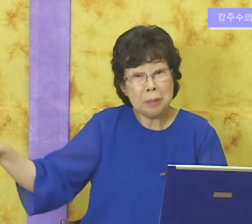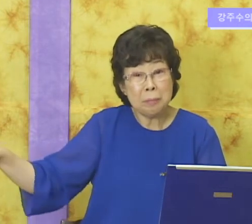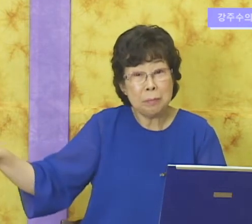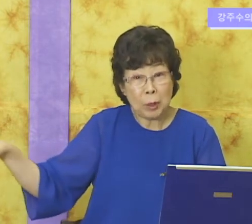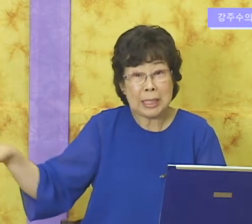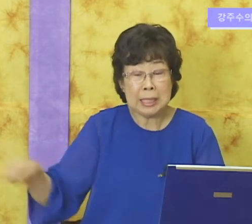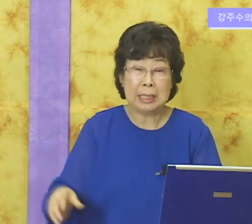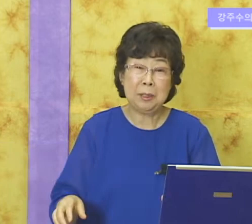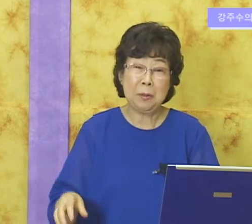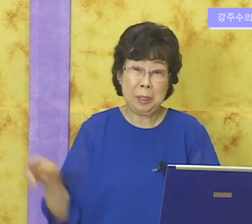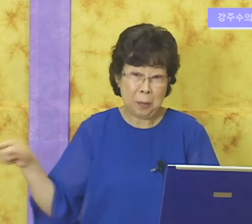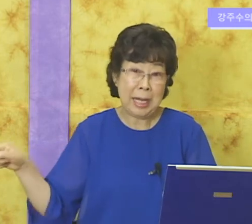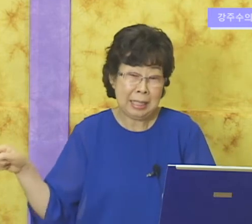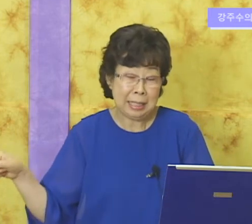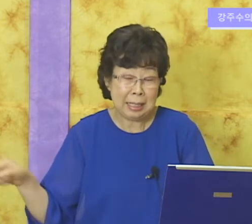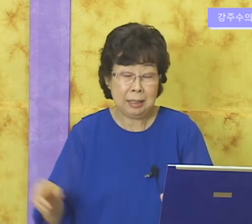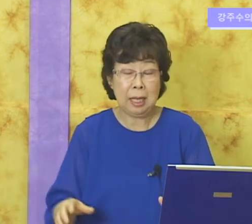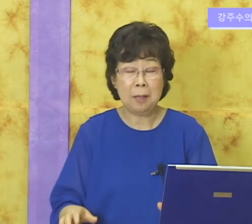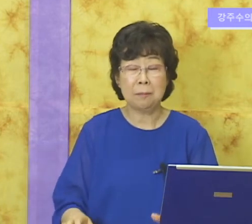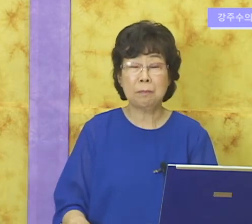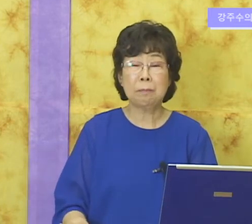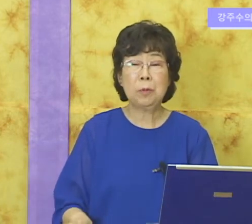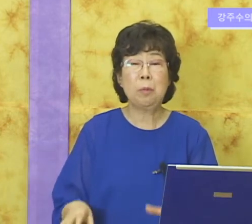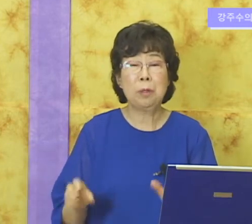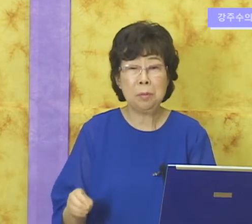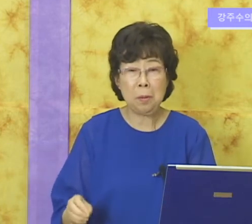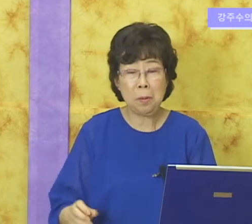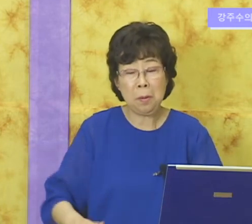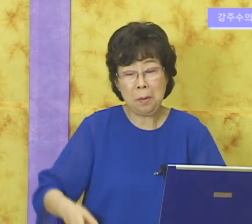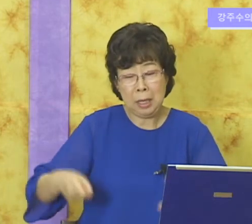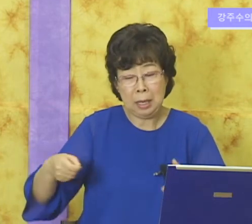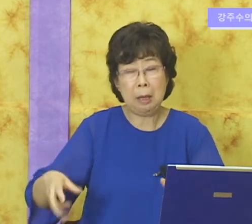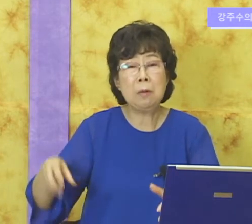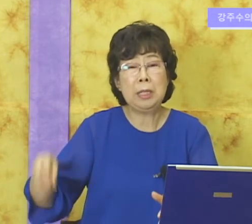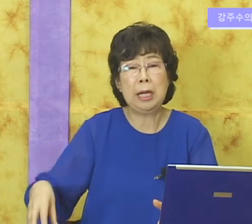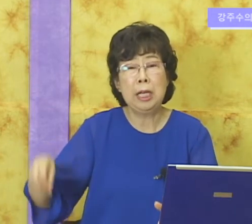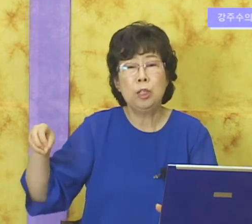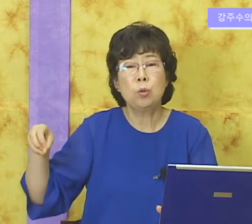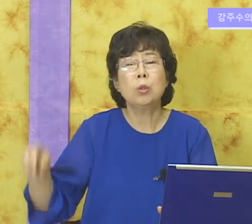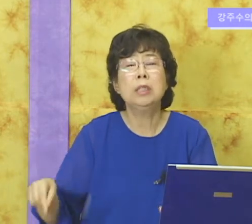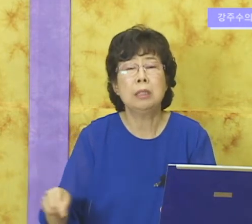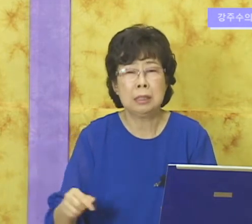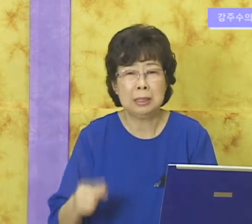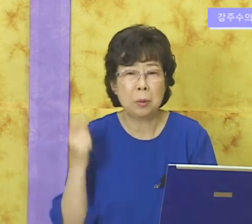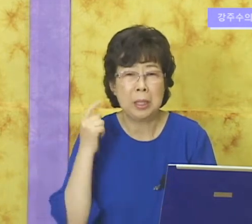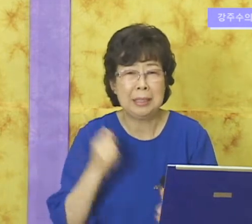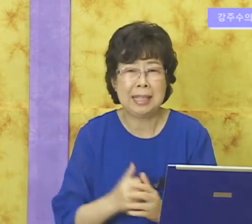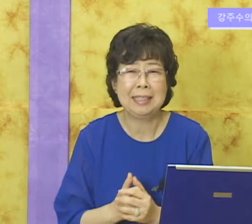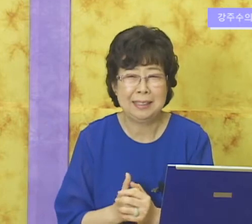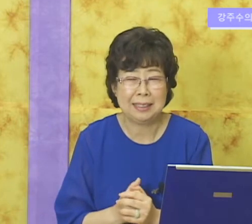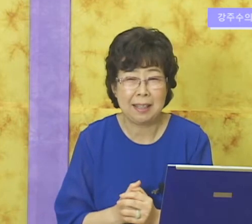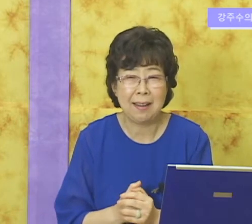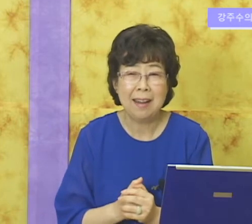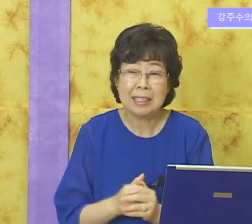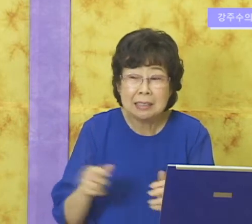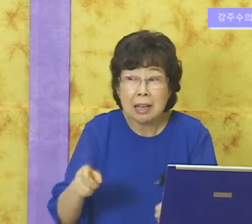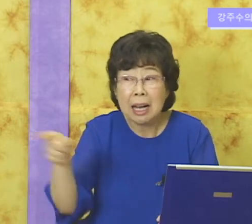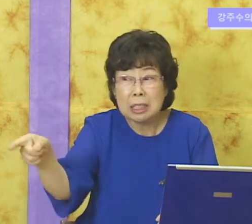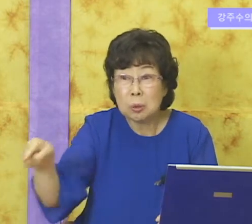옆 화장실에서 우리 농아인이 들어갔는데 용변을 보고 예 나오는데 동전 떨어지는 소리를 제가 들었어요. 그래서 제가